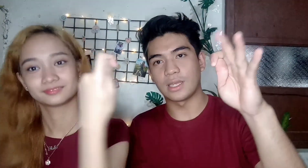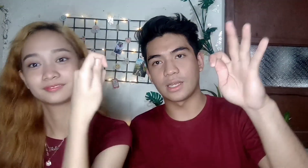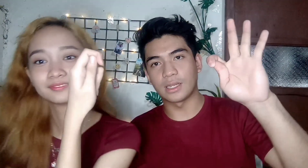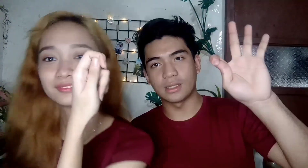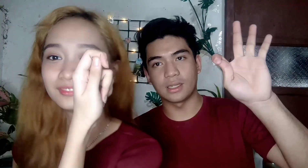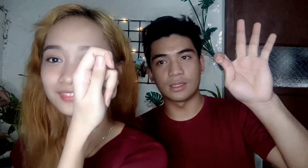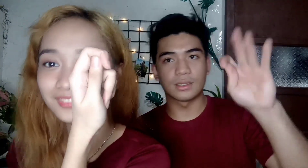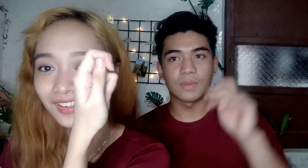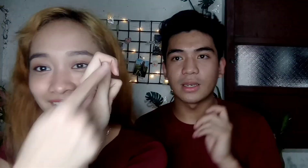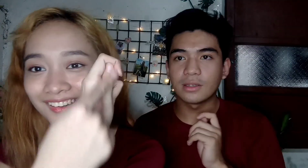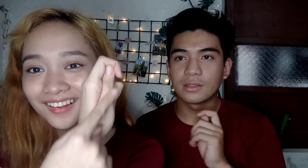Ayan, ganyan lang. Paano?